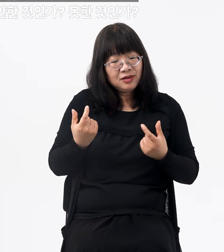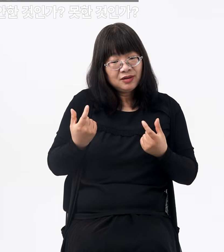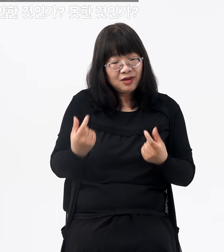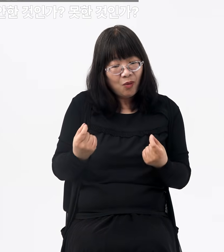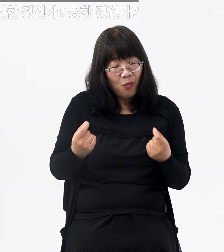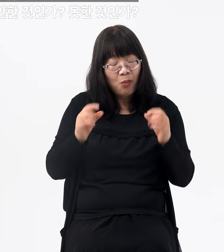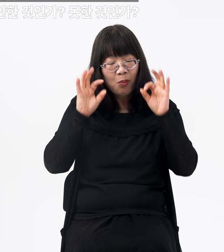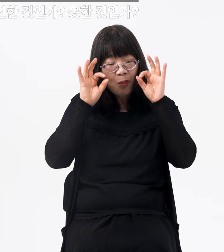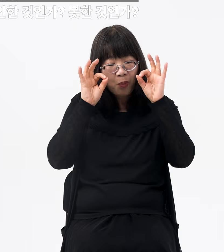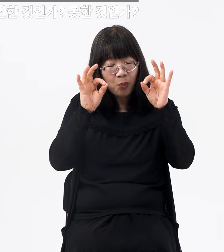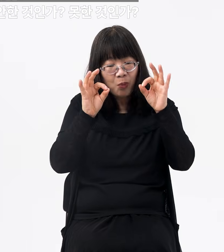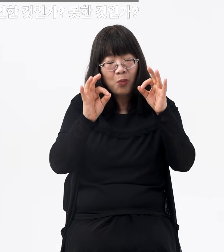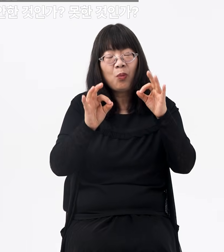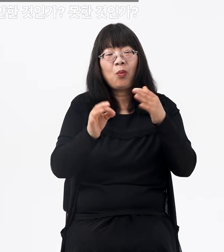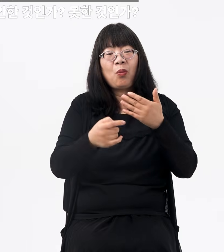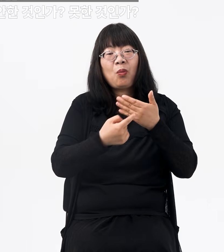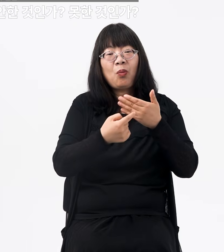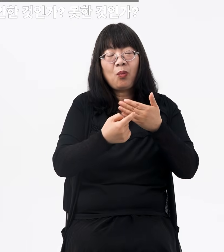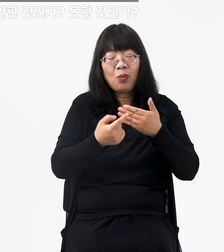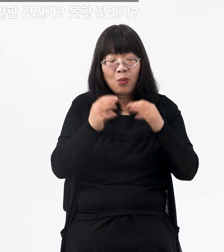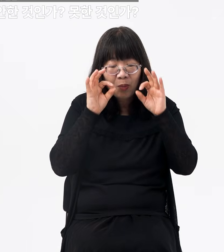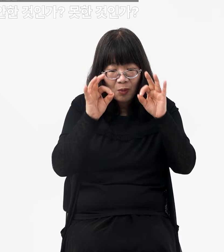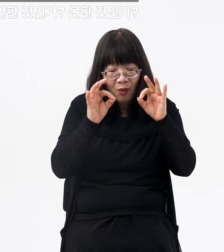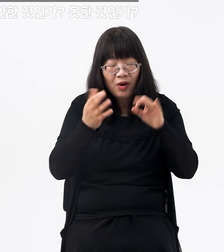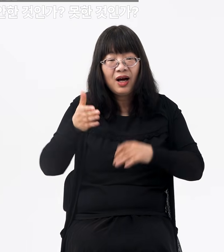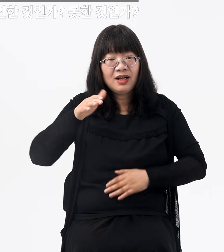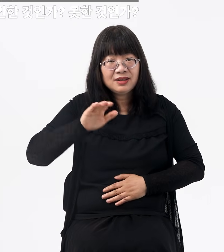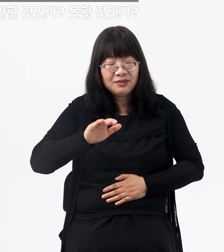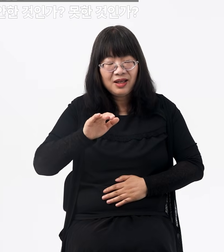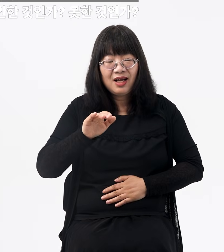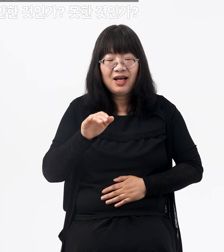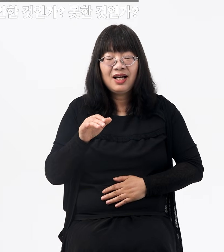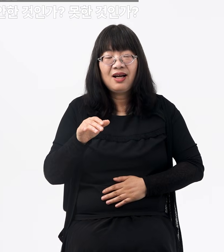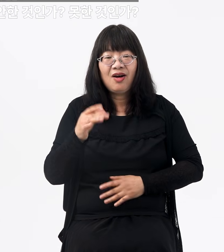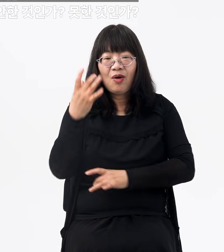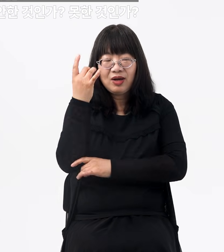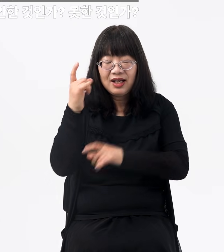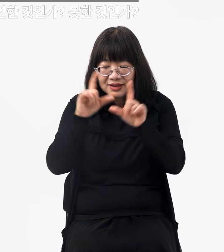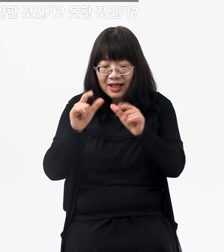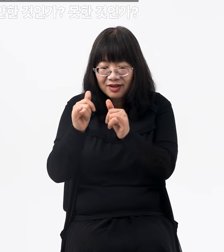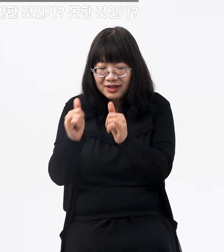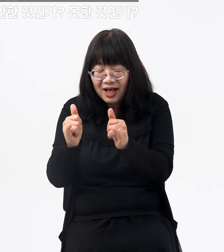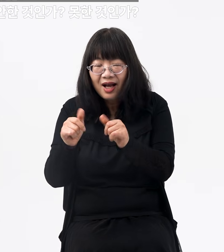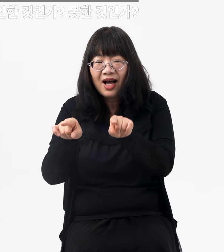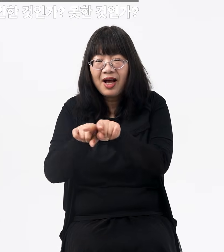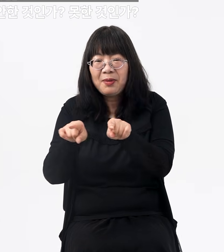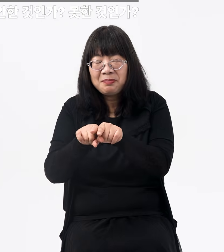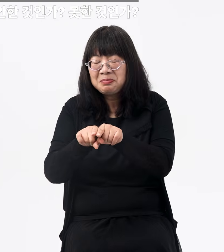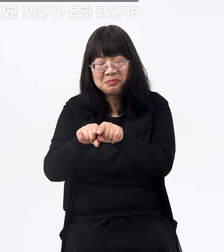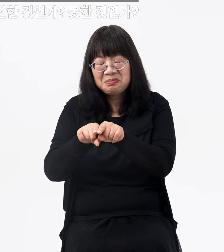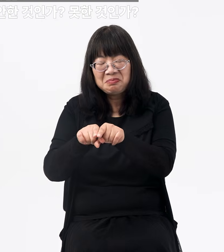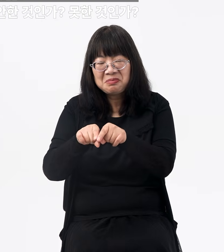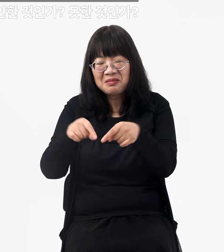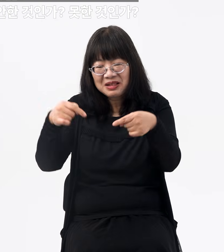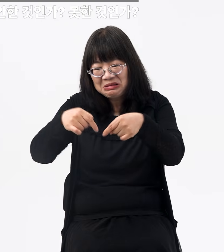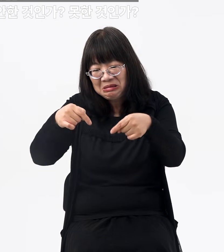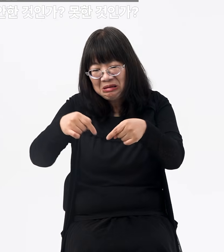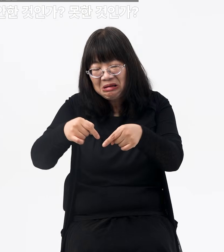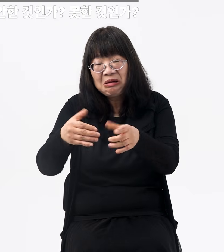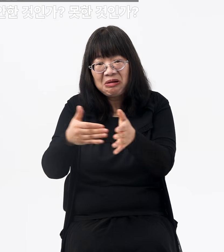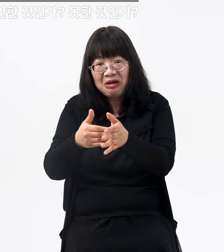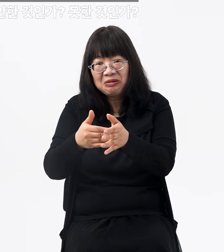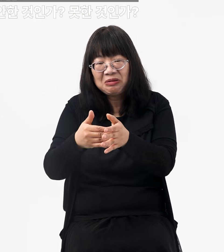보이는데 그들과 타협하고 그들을 자기들의 생활